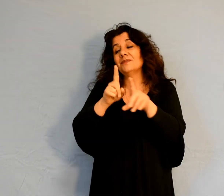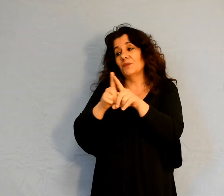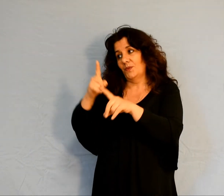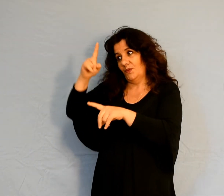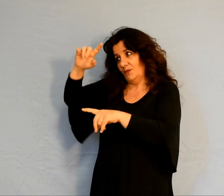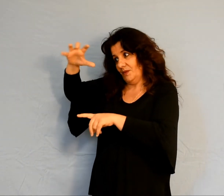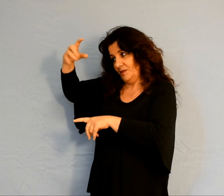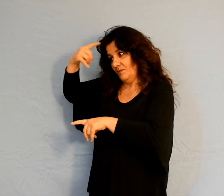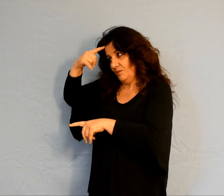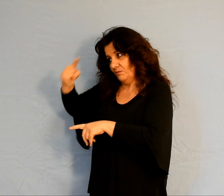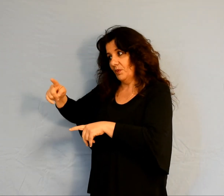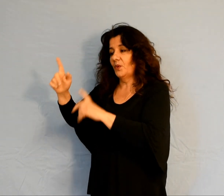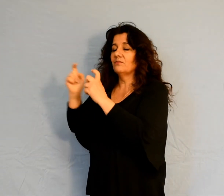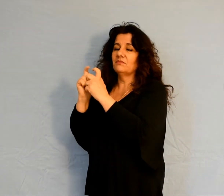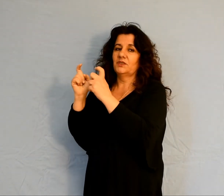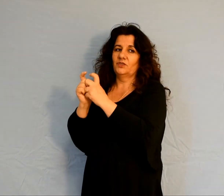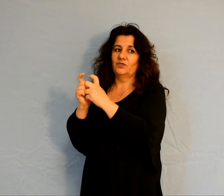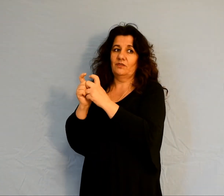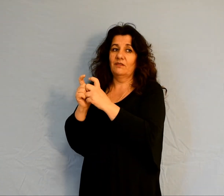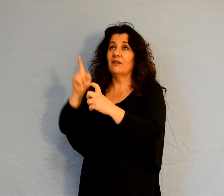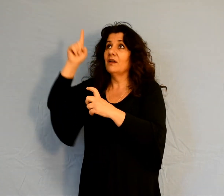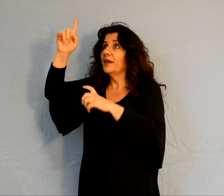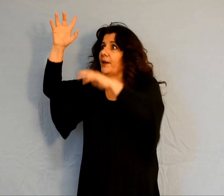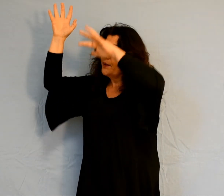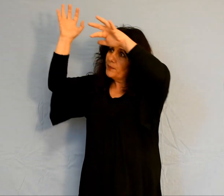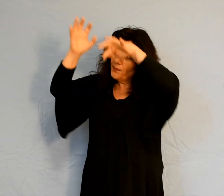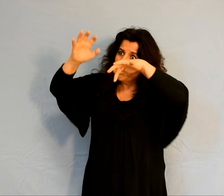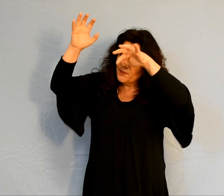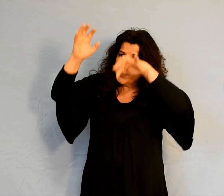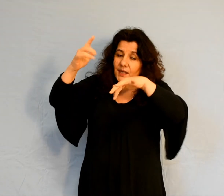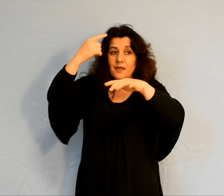Il fait tomber la pluie sur les justes et sur les injustes.